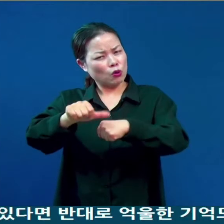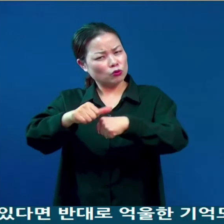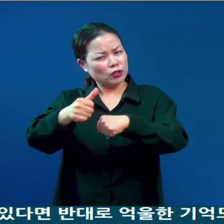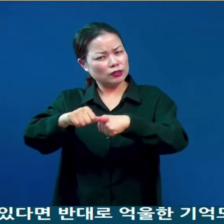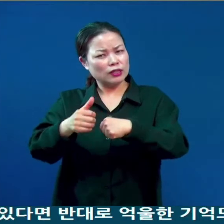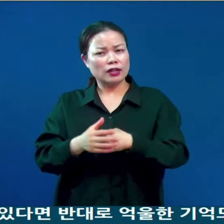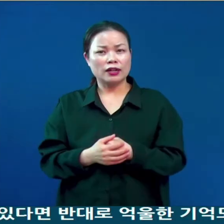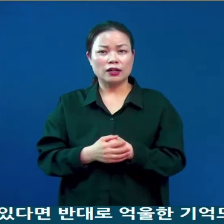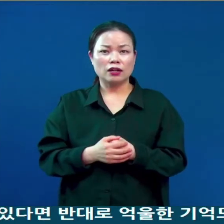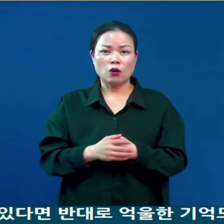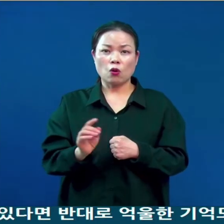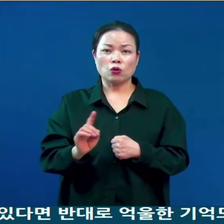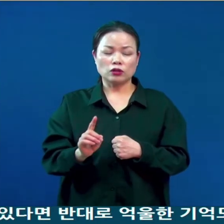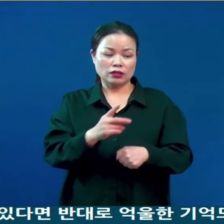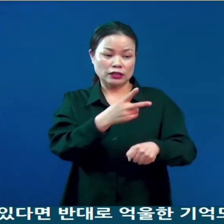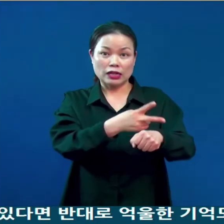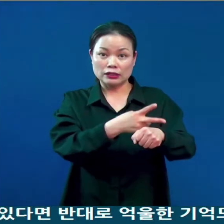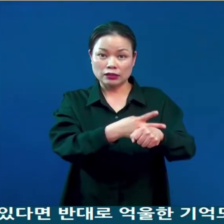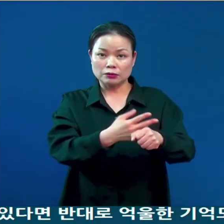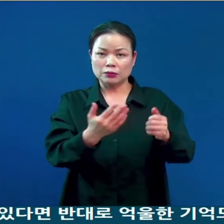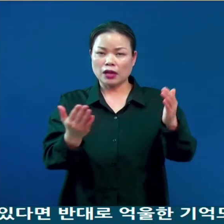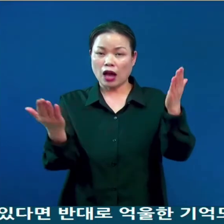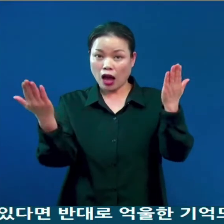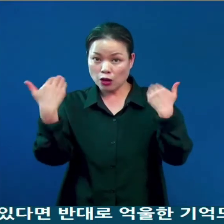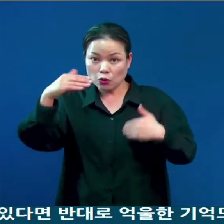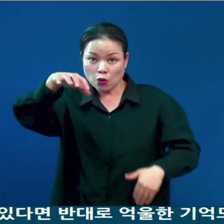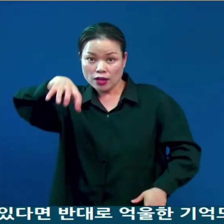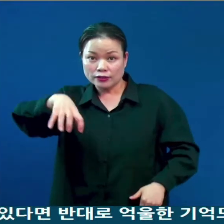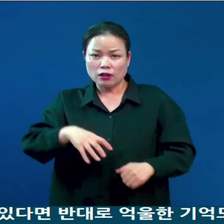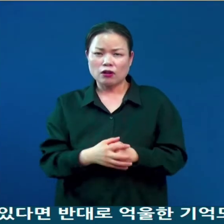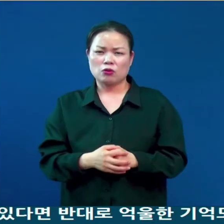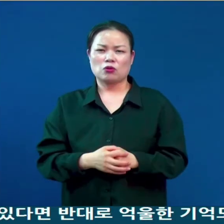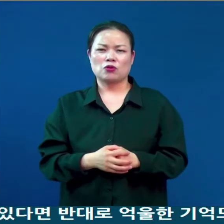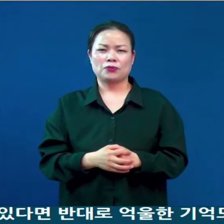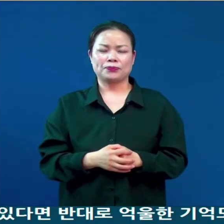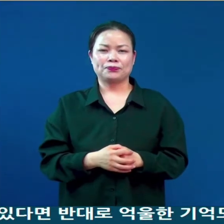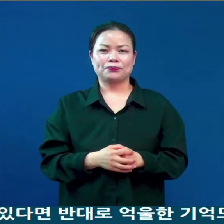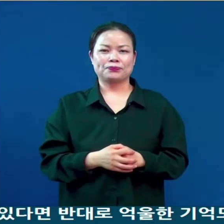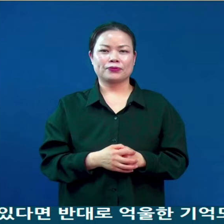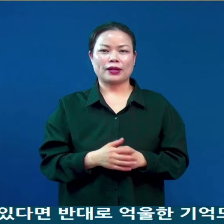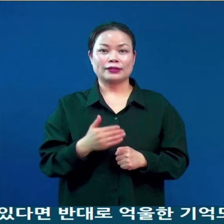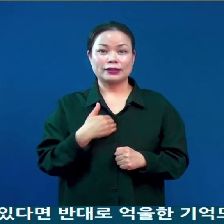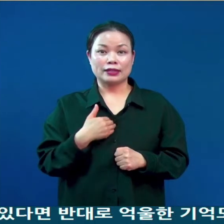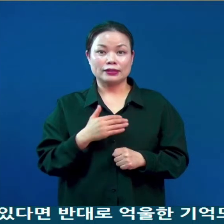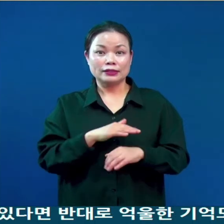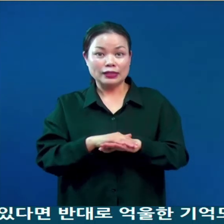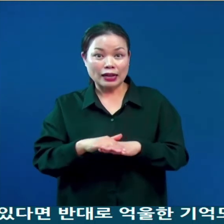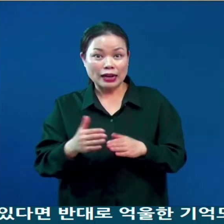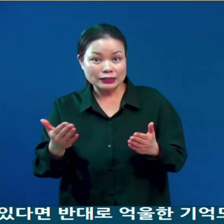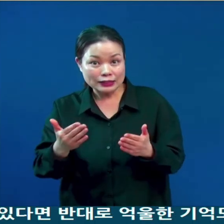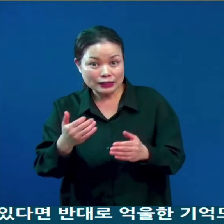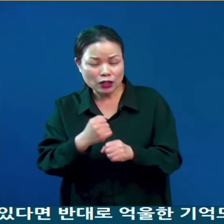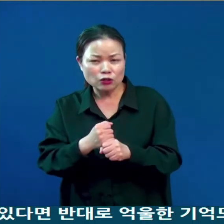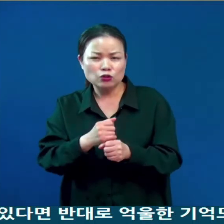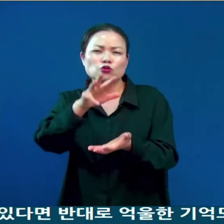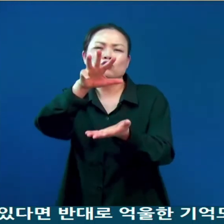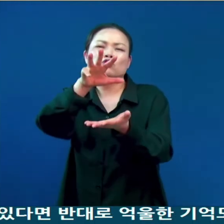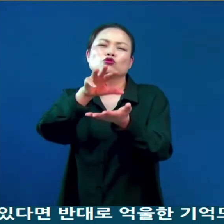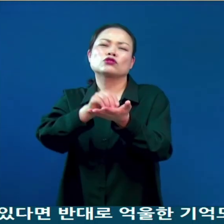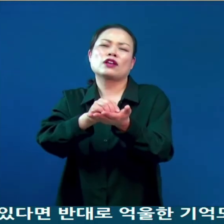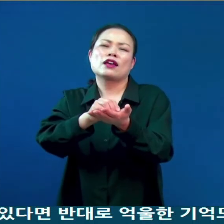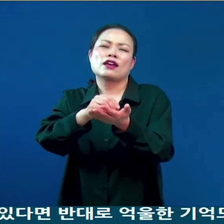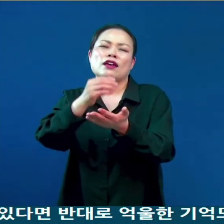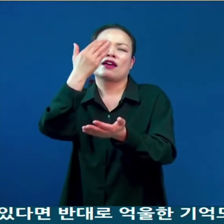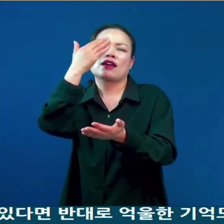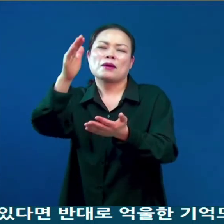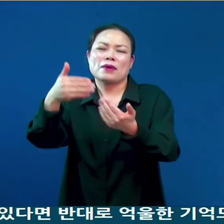때 어떤 선생님이 이제 학교에서 이제 어떤 제가 잘한 일을 해가지고 면제를